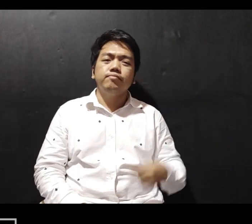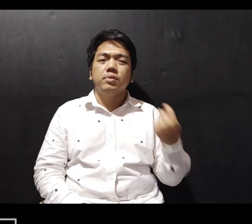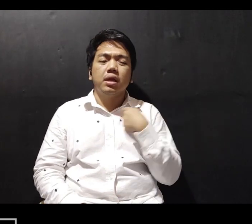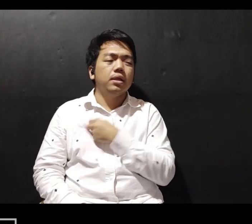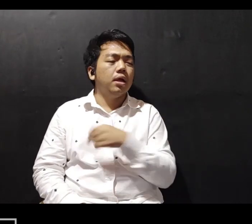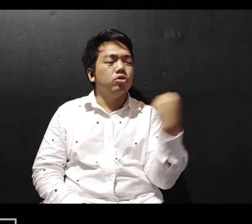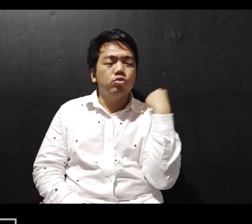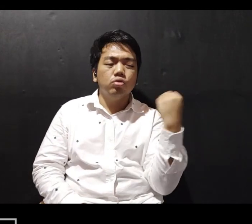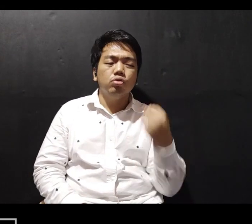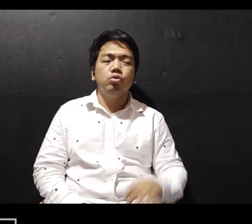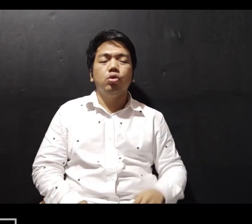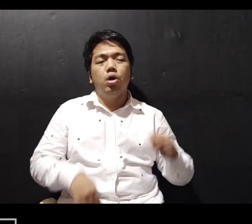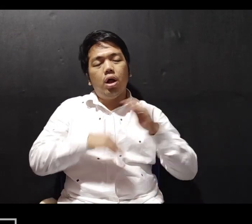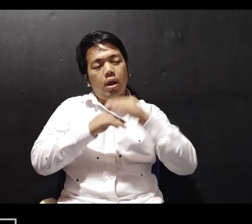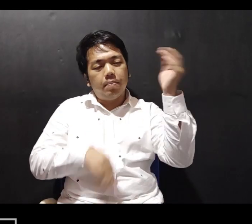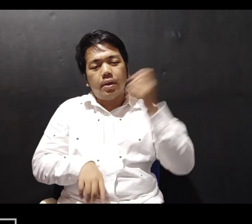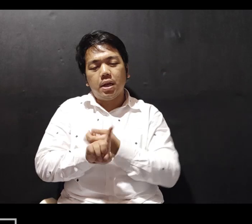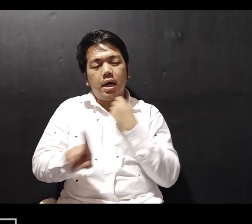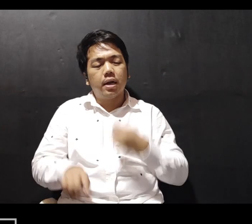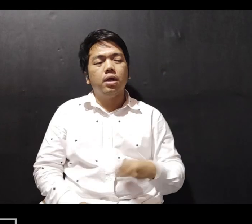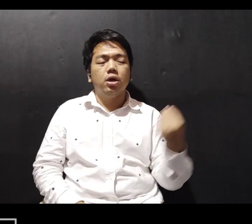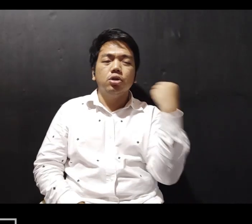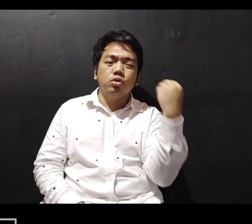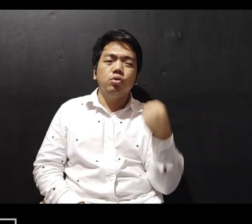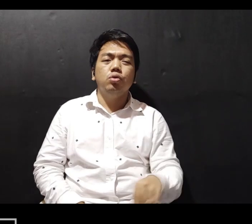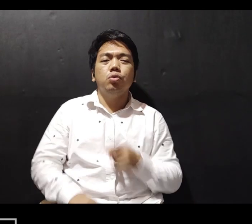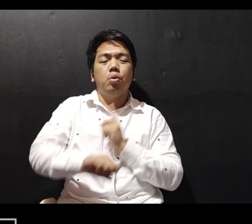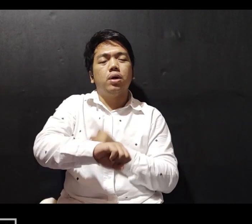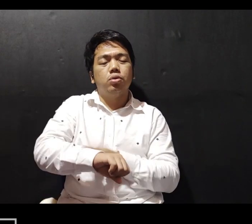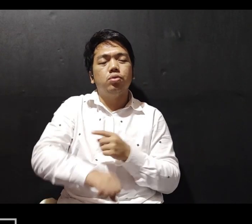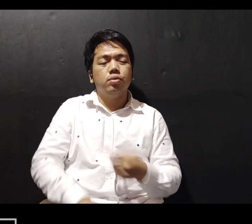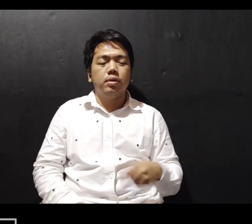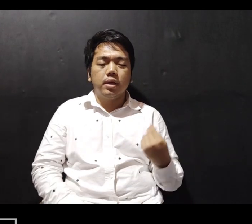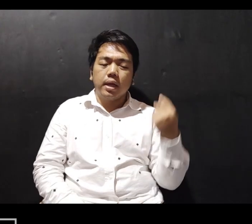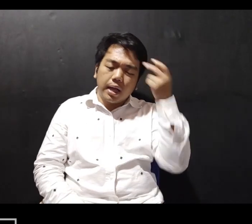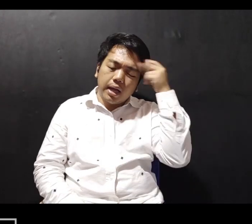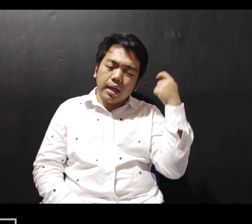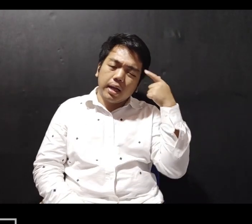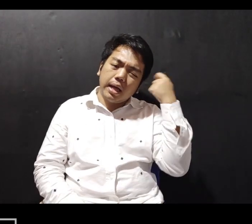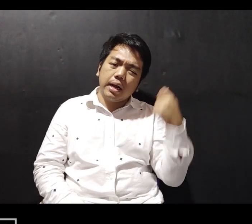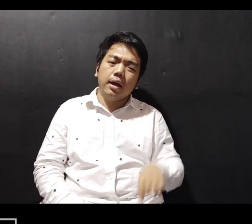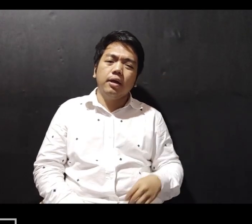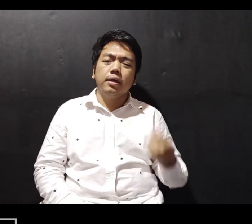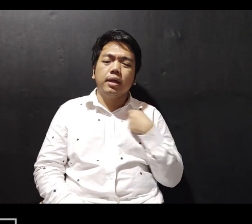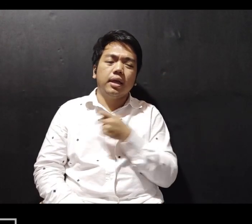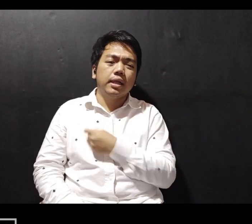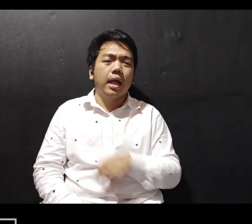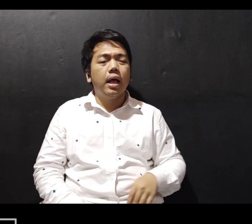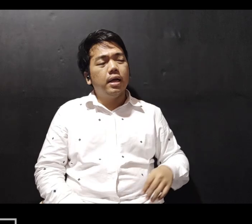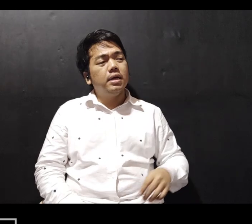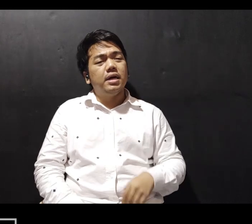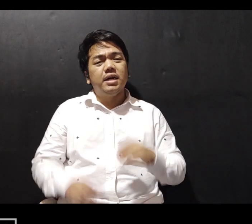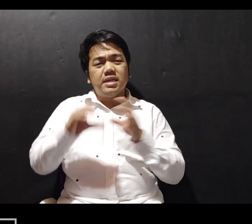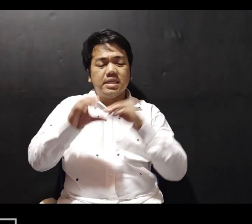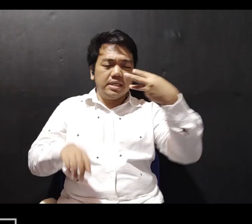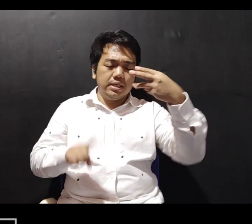sehingga waktu itu selesai. Tapi penantian kita adalah suatu sikap hati yang sengaja memberi perhatian